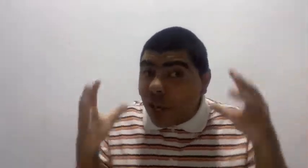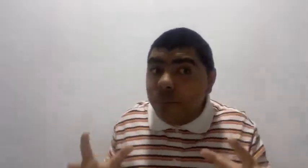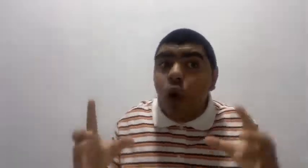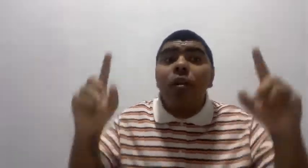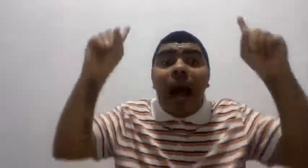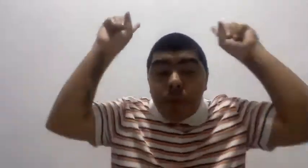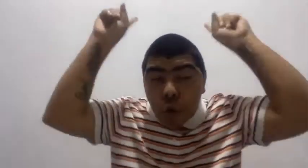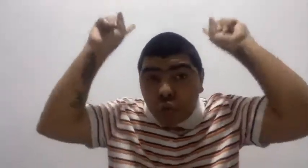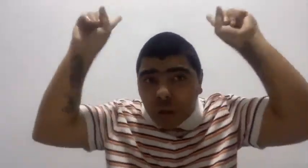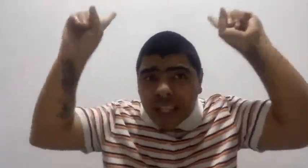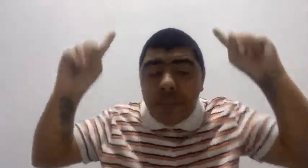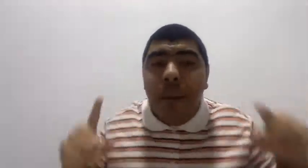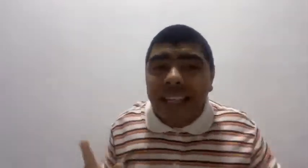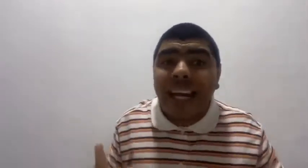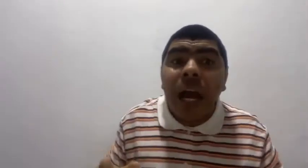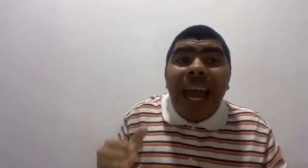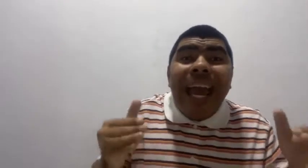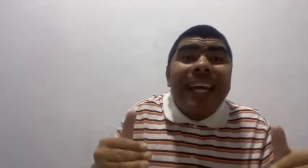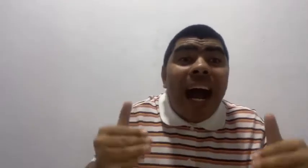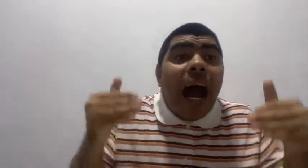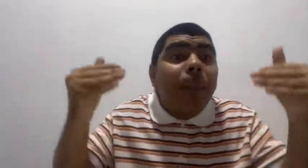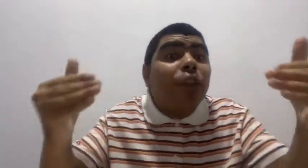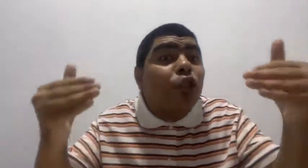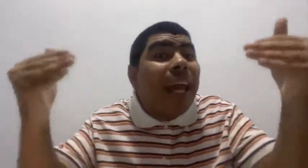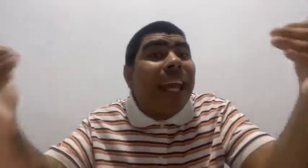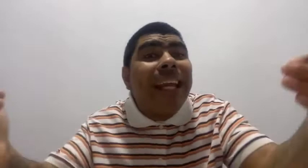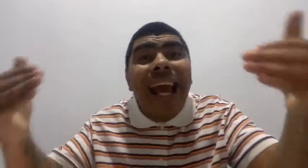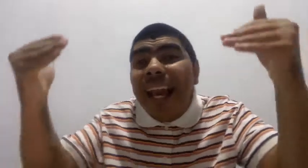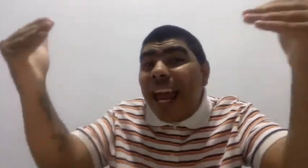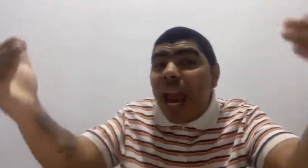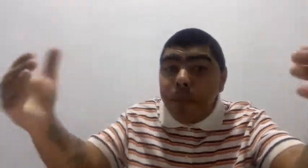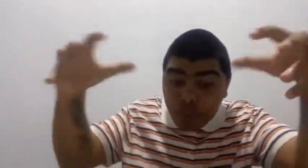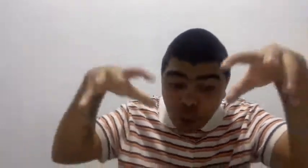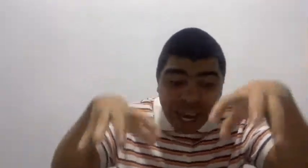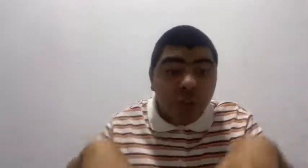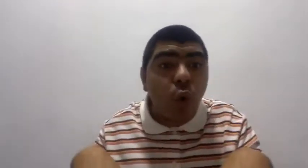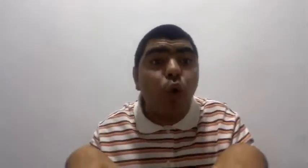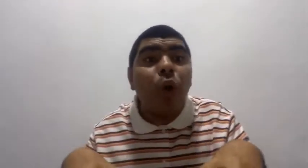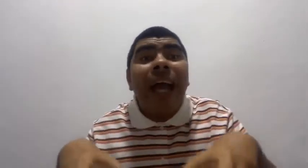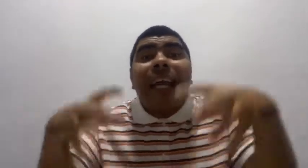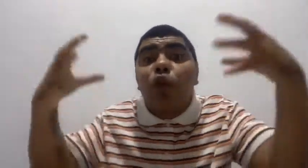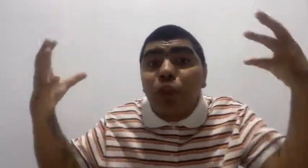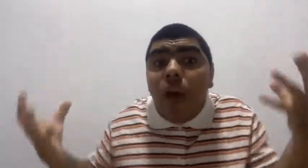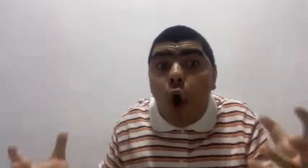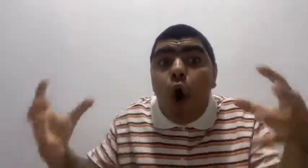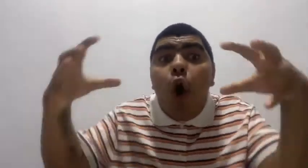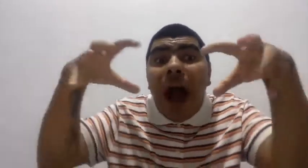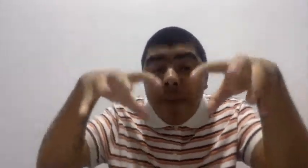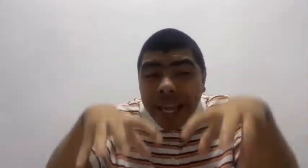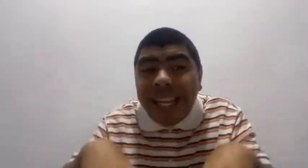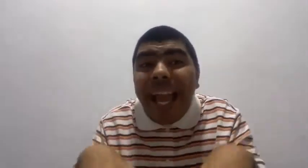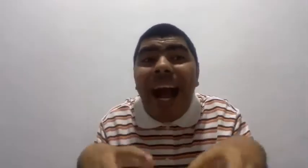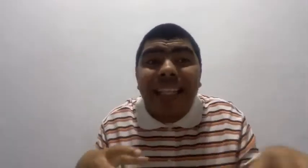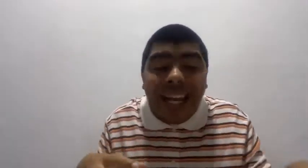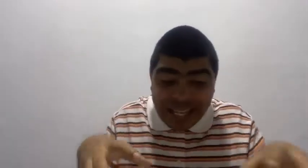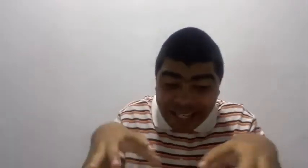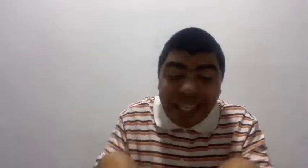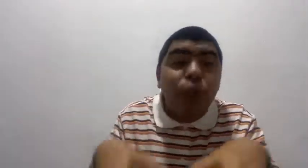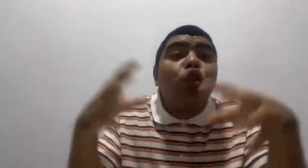haciendo la voluntad del Padre era, amén, seguir el ejemplo de Jesús, que nos dejó, amén, aquí escrito en